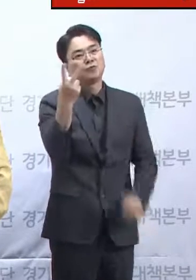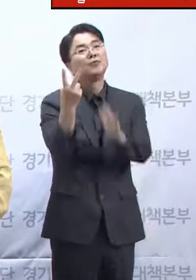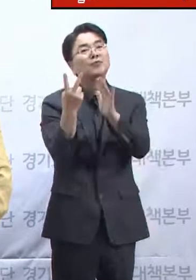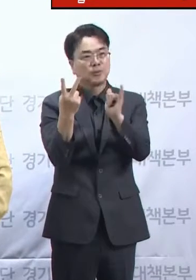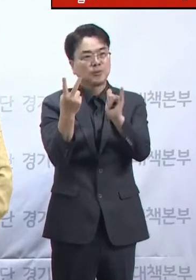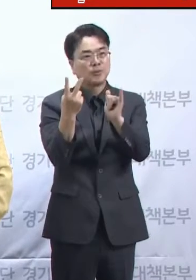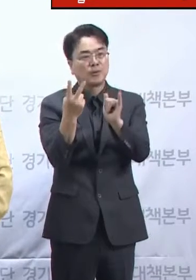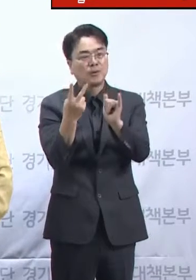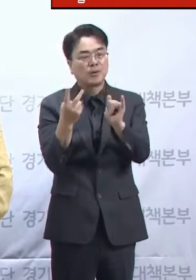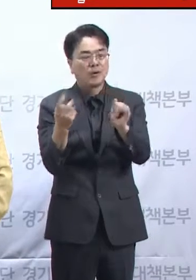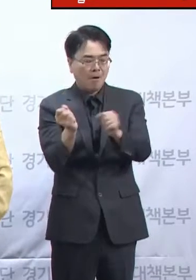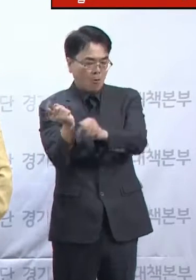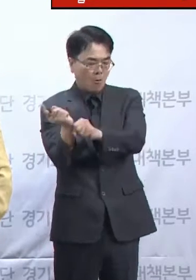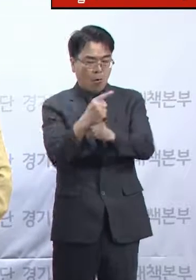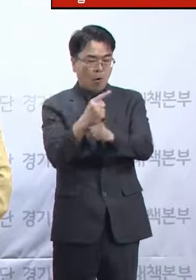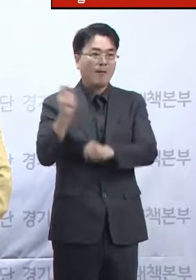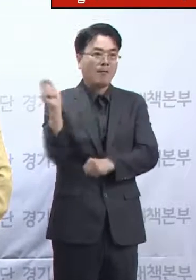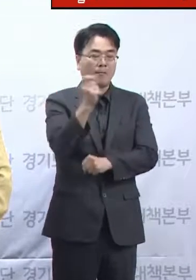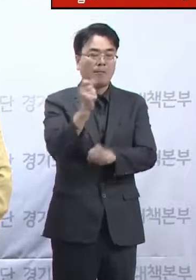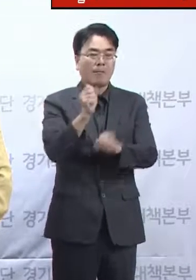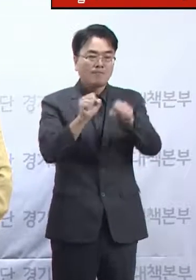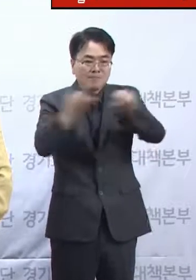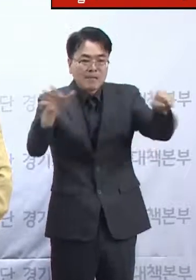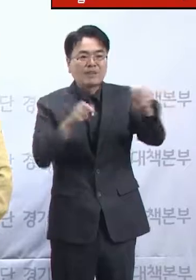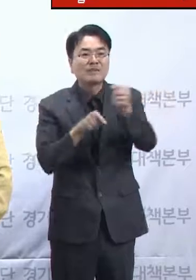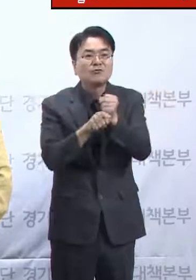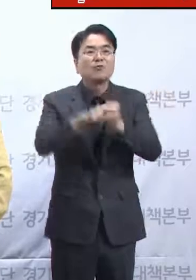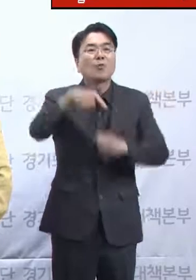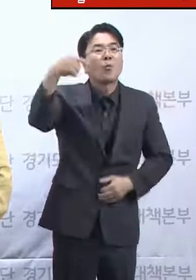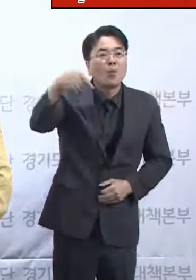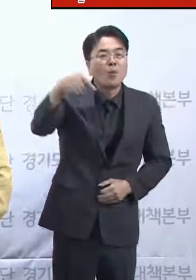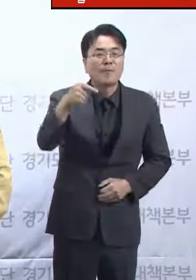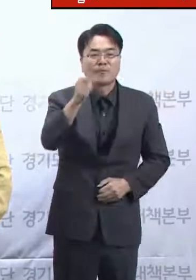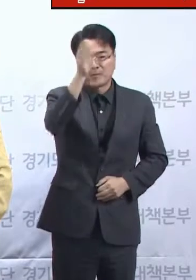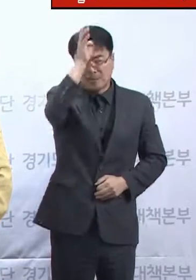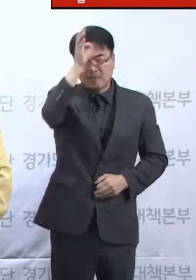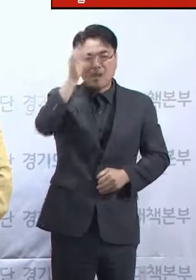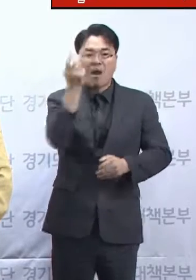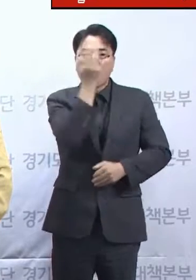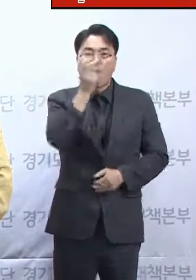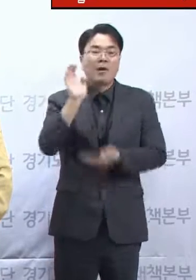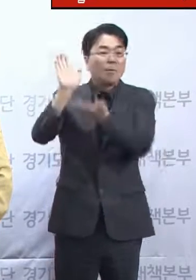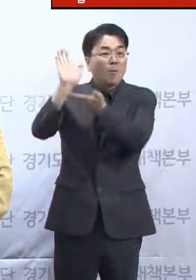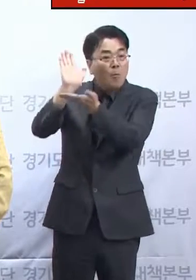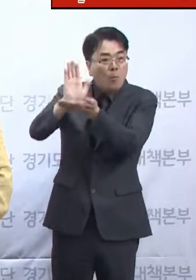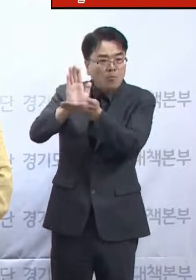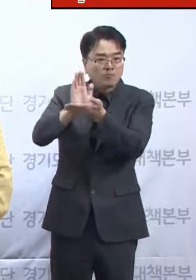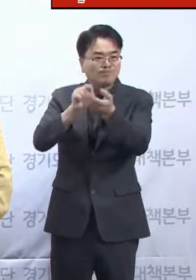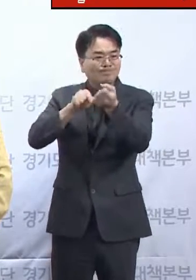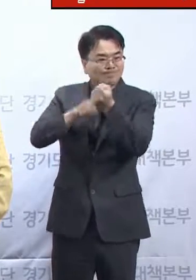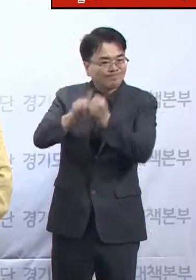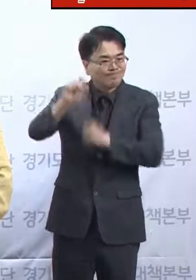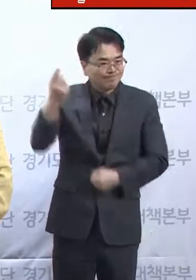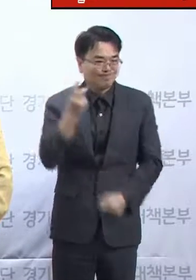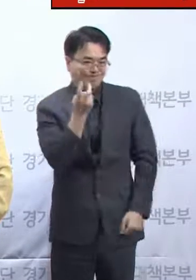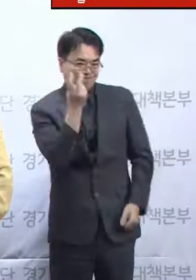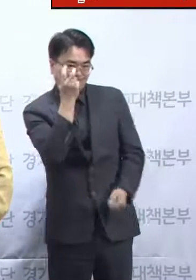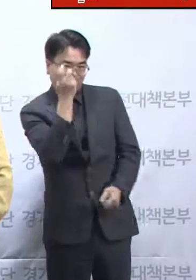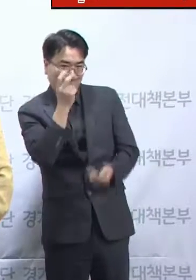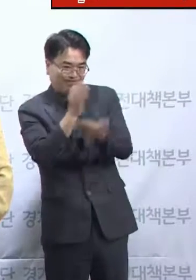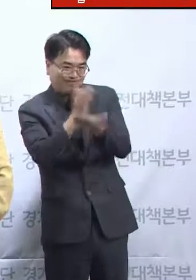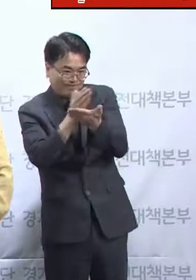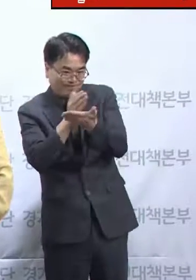급격히 확진자가 늘어나게 된 것은 여러 가지 아마 질병관리본부에서 그 원인을 분석하겠습니다만